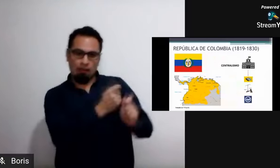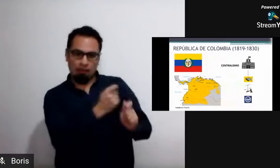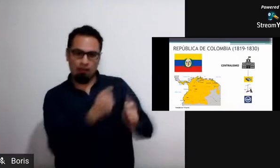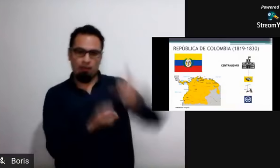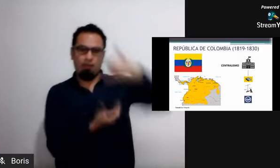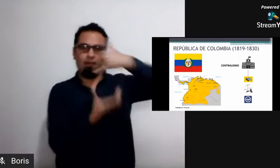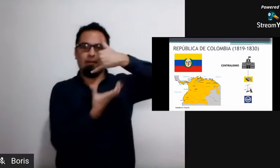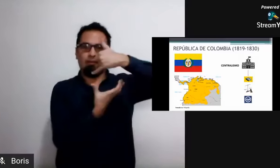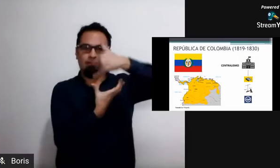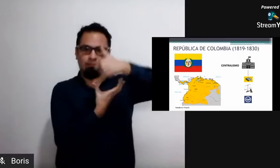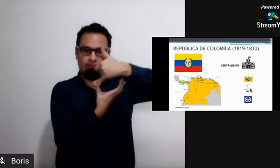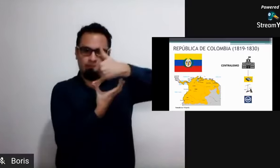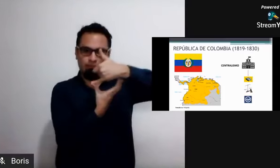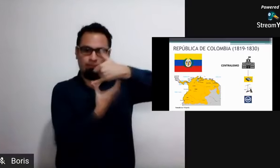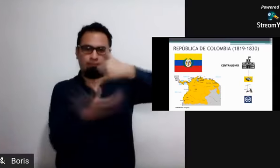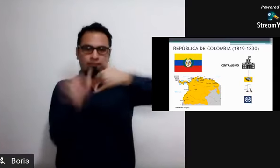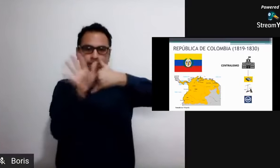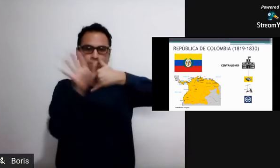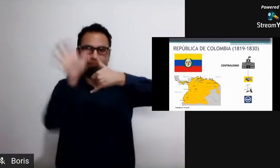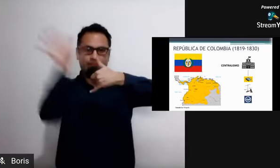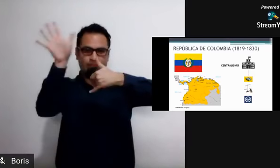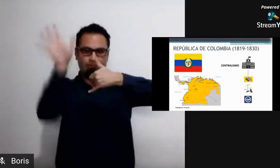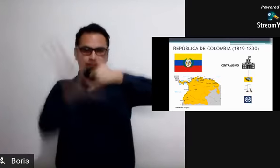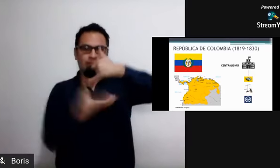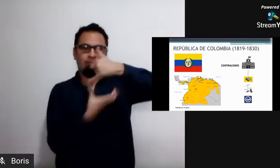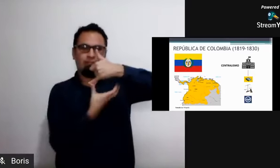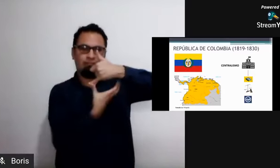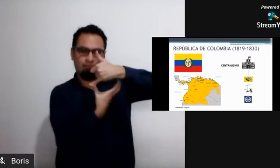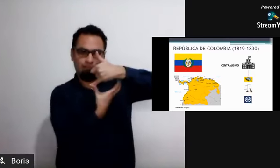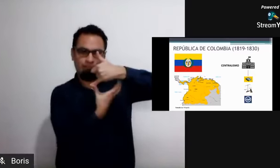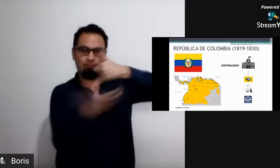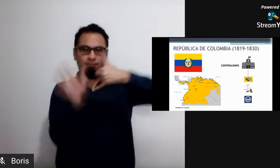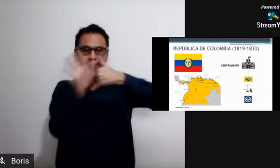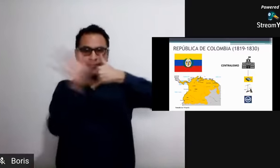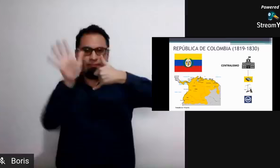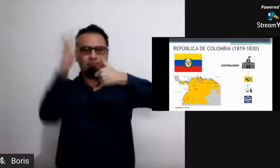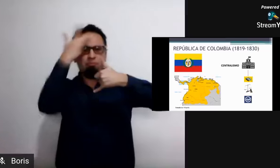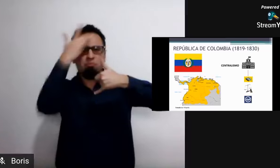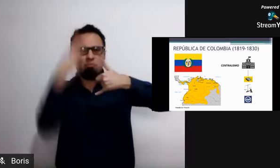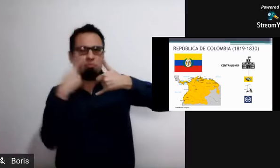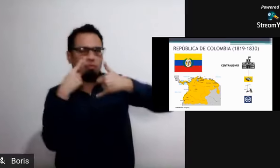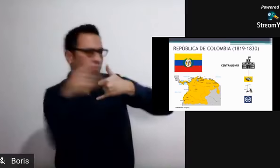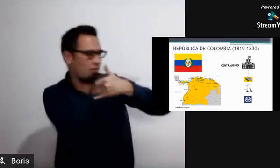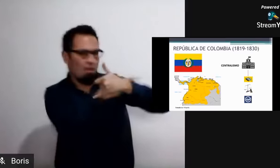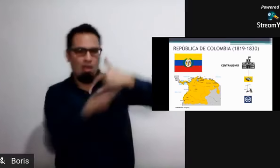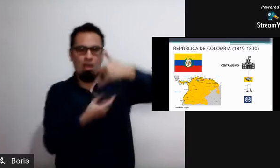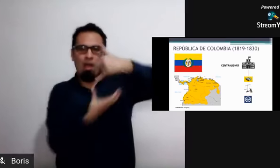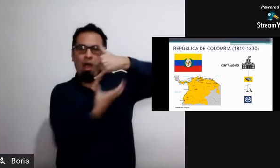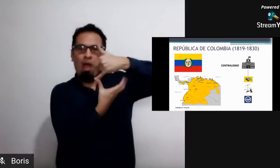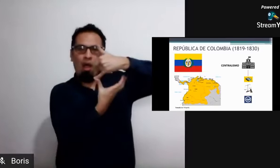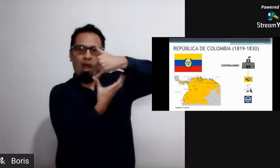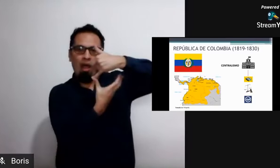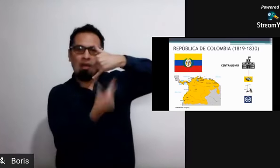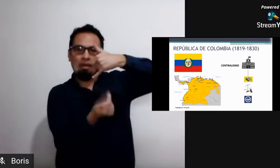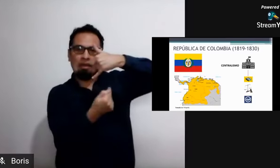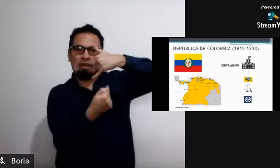Es entonces cuando empieza a llamarse la República de Colombia. Sin